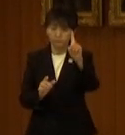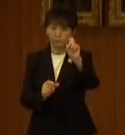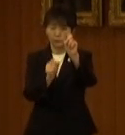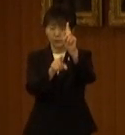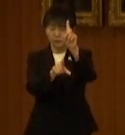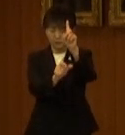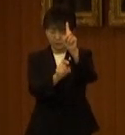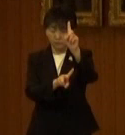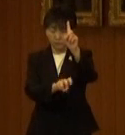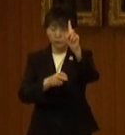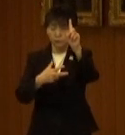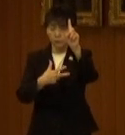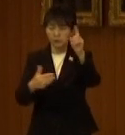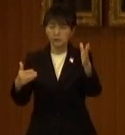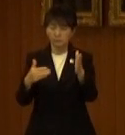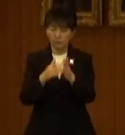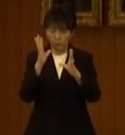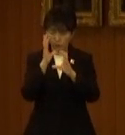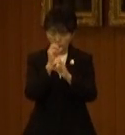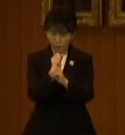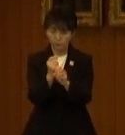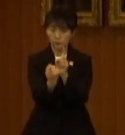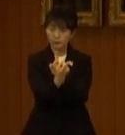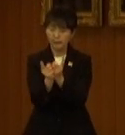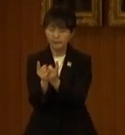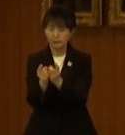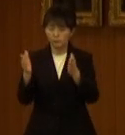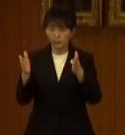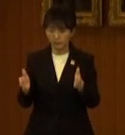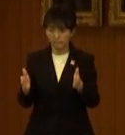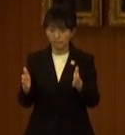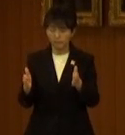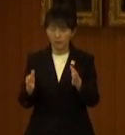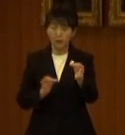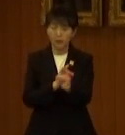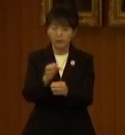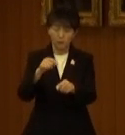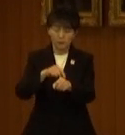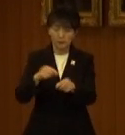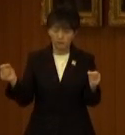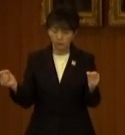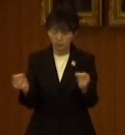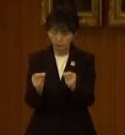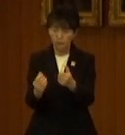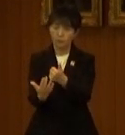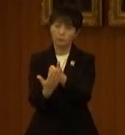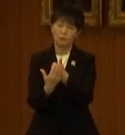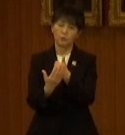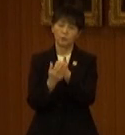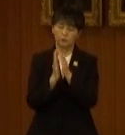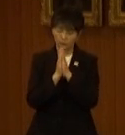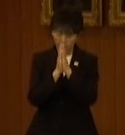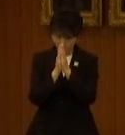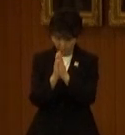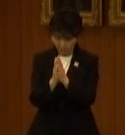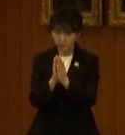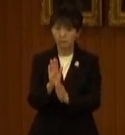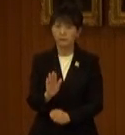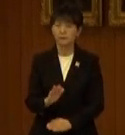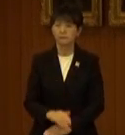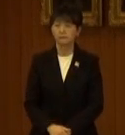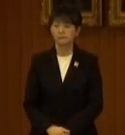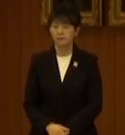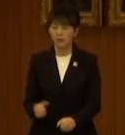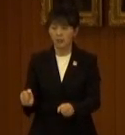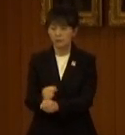月27日までを集中対策期間として、営業時間の短縮などの協力を要請しております。